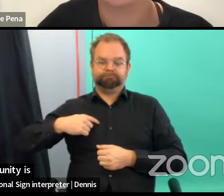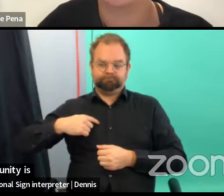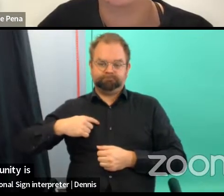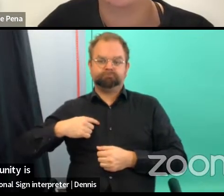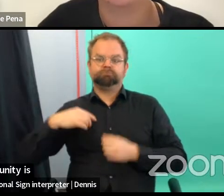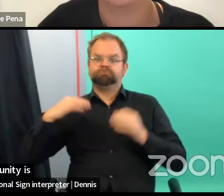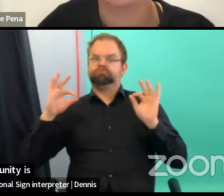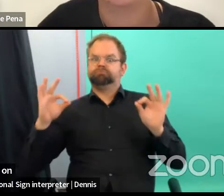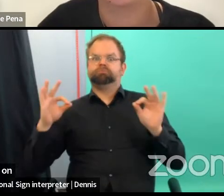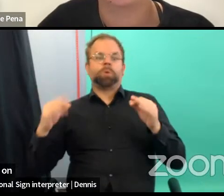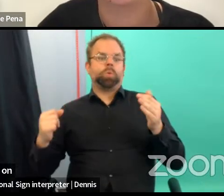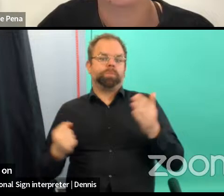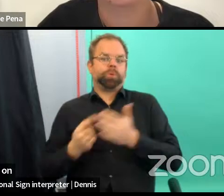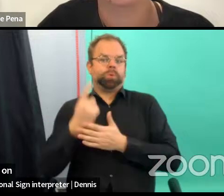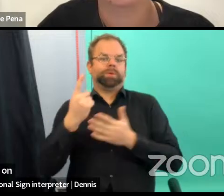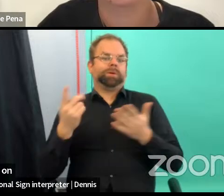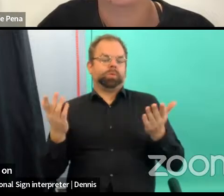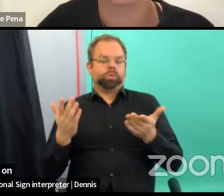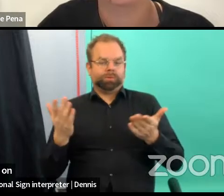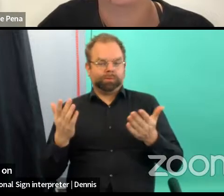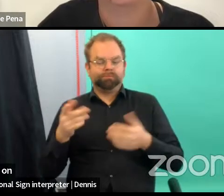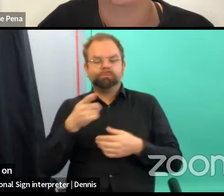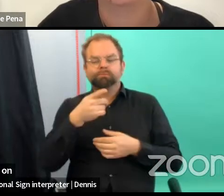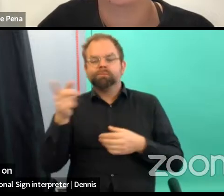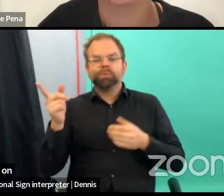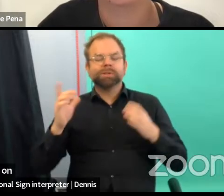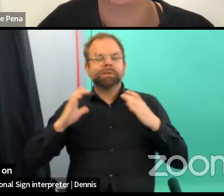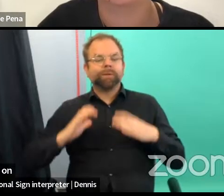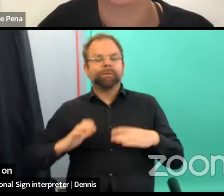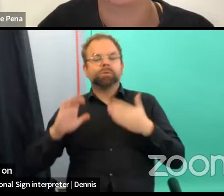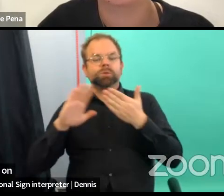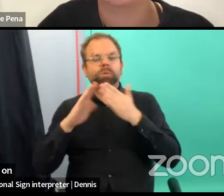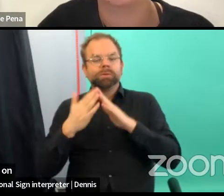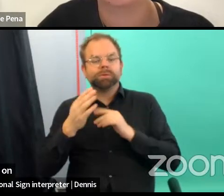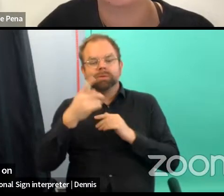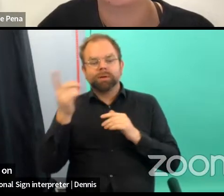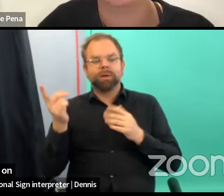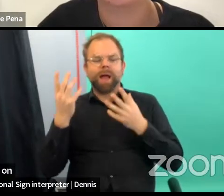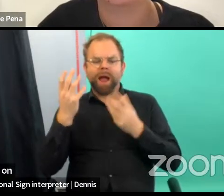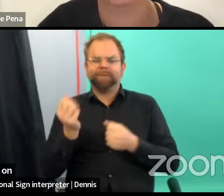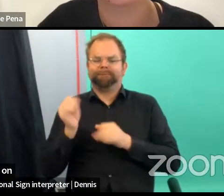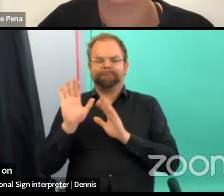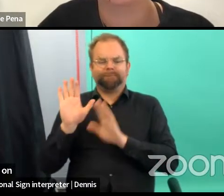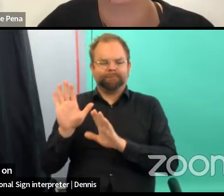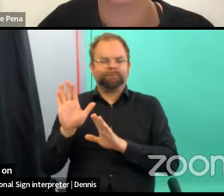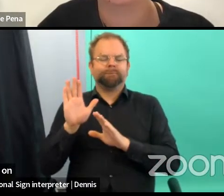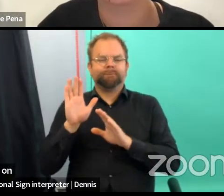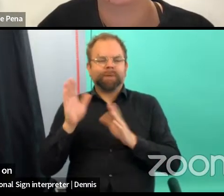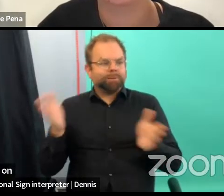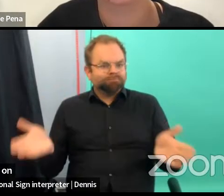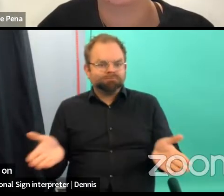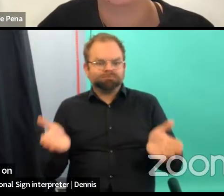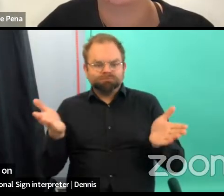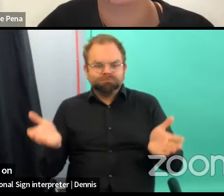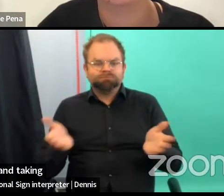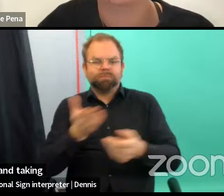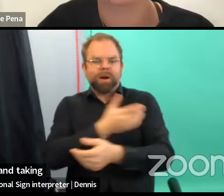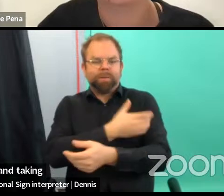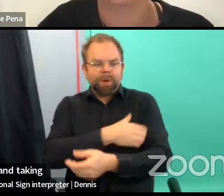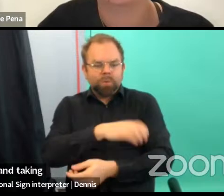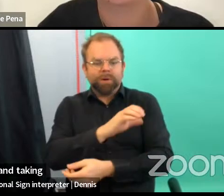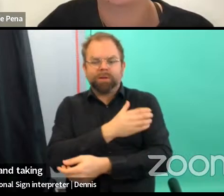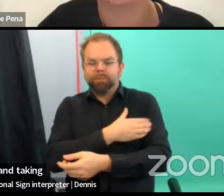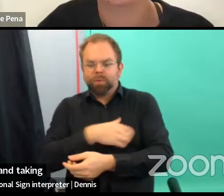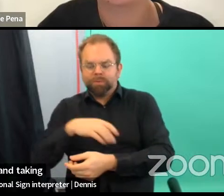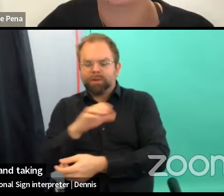y está tomando los derechos de la convención como propios y está luchando